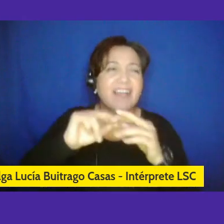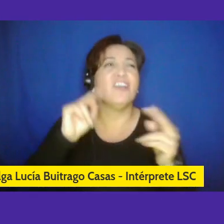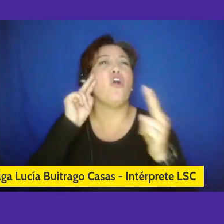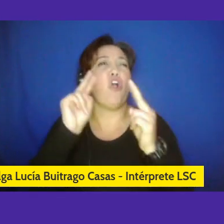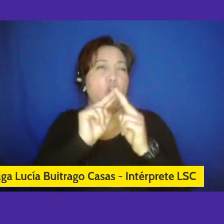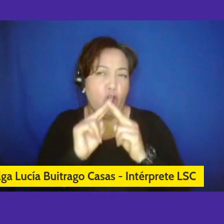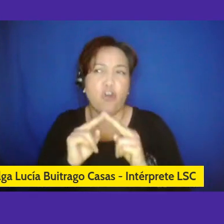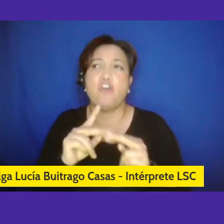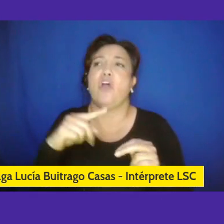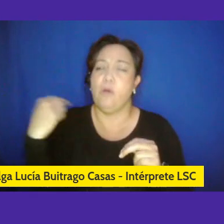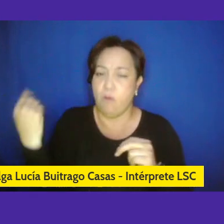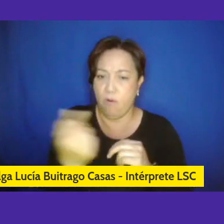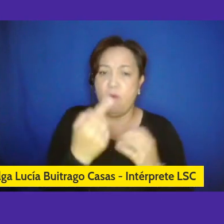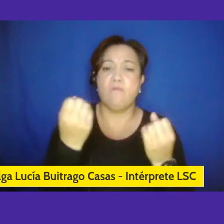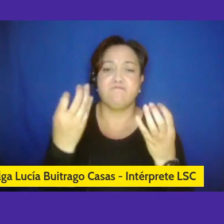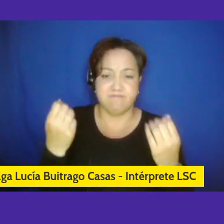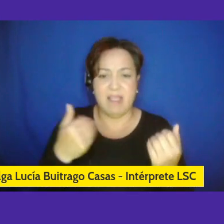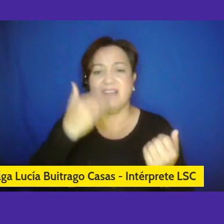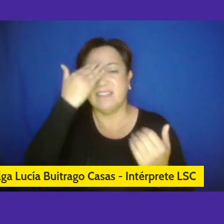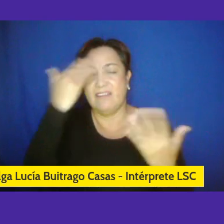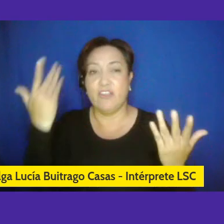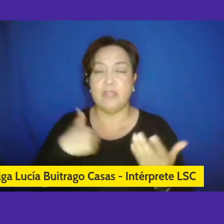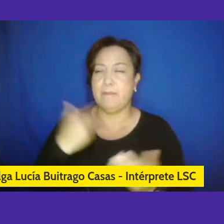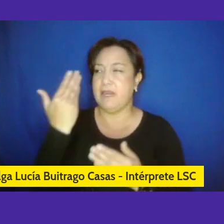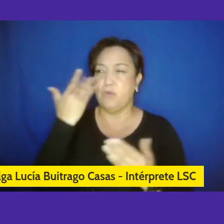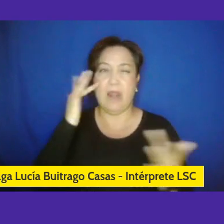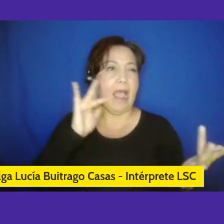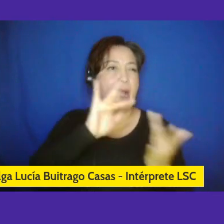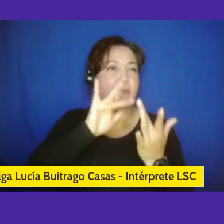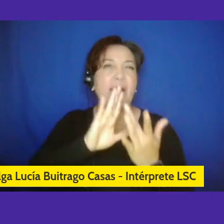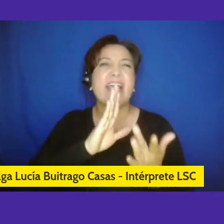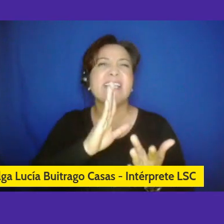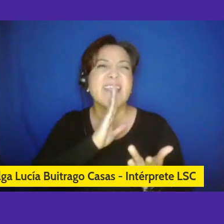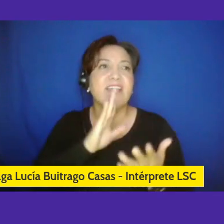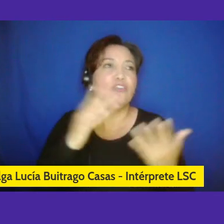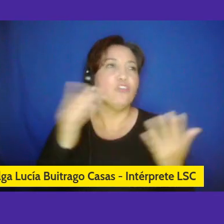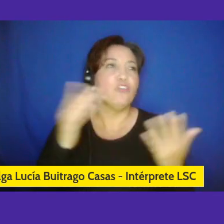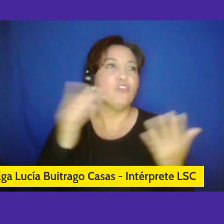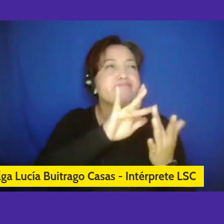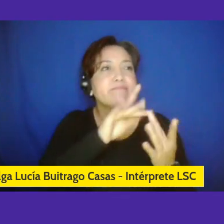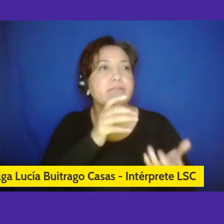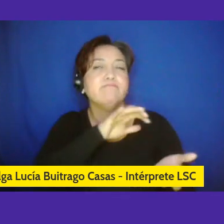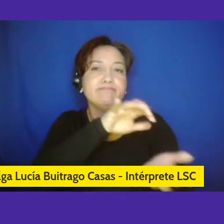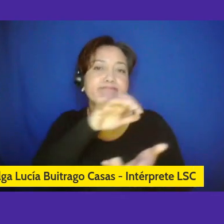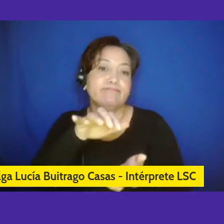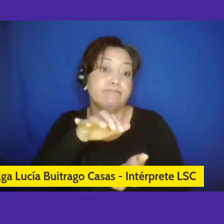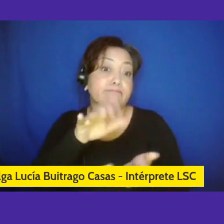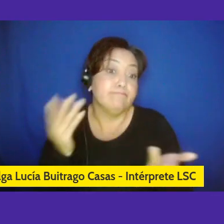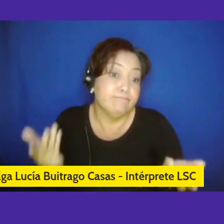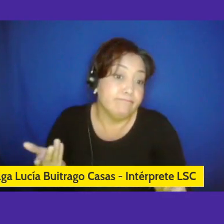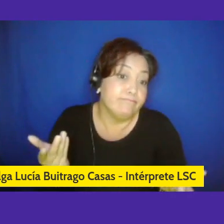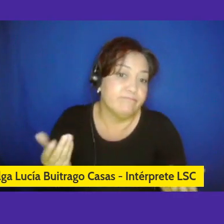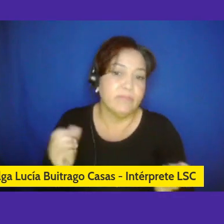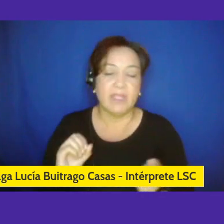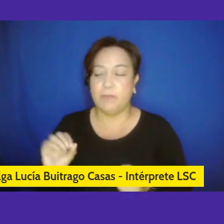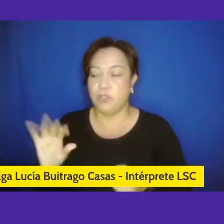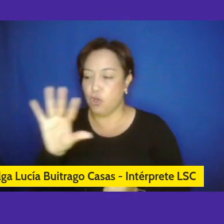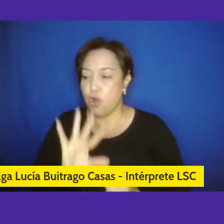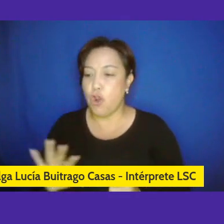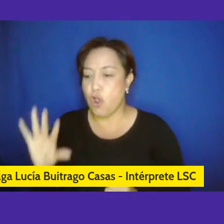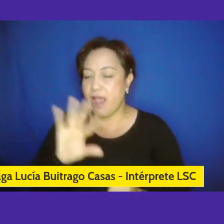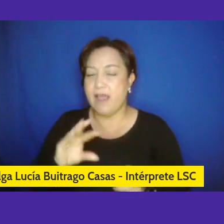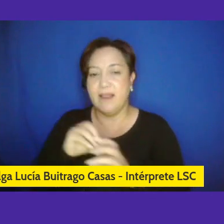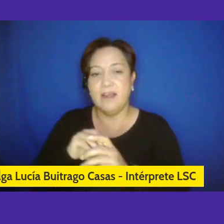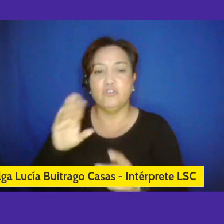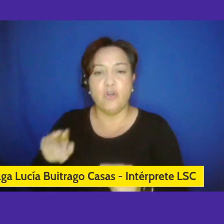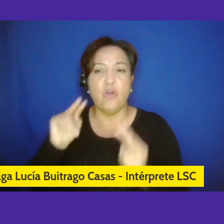saben dónde ubicar tu película o con quién. Por ahí el distribuidor, al ser un distribuidor local, conoces